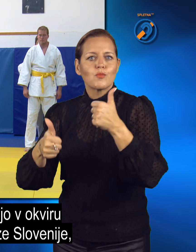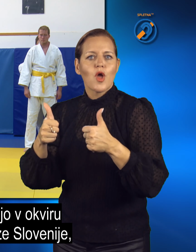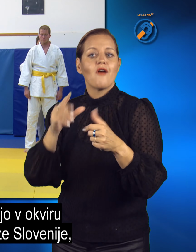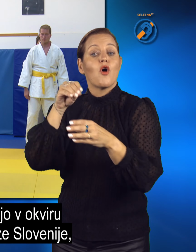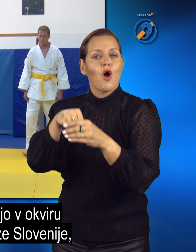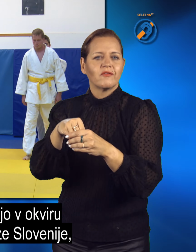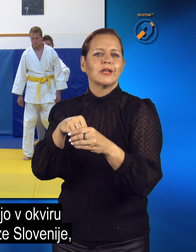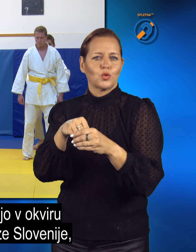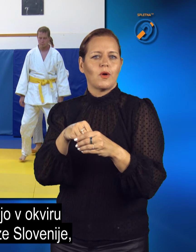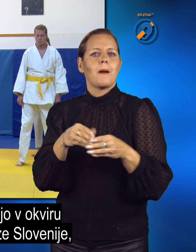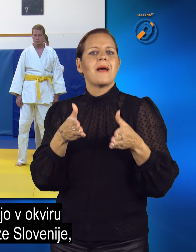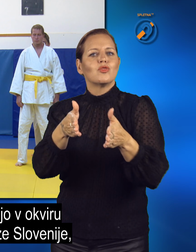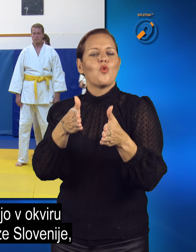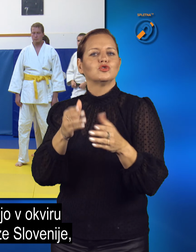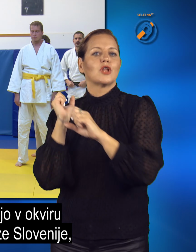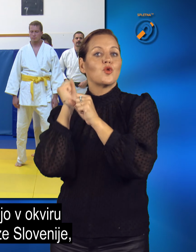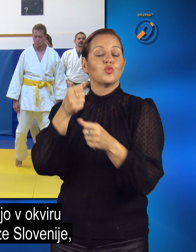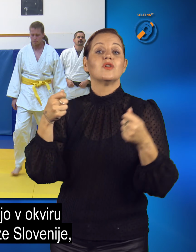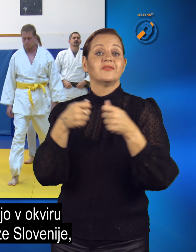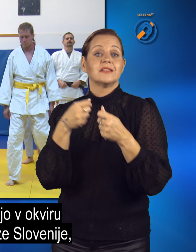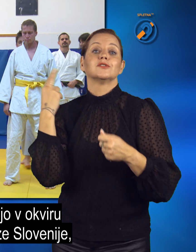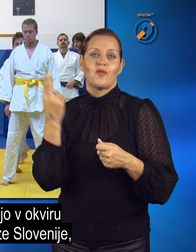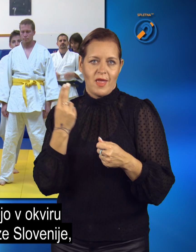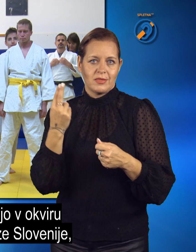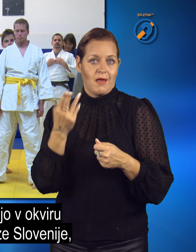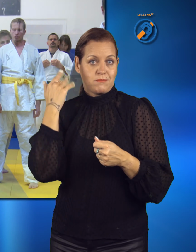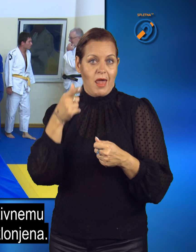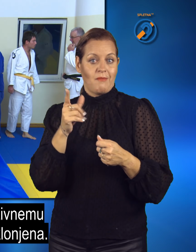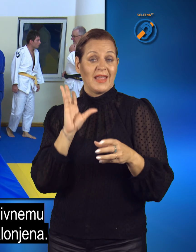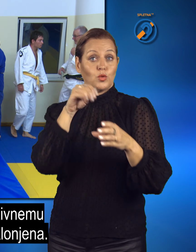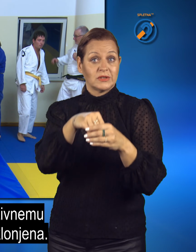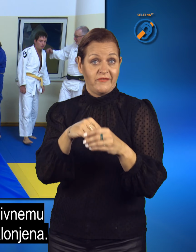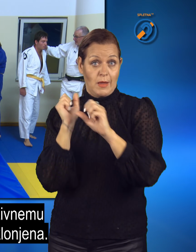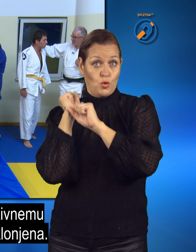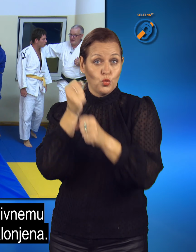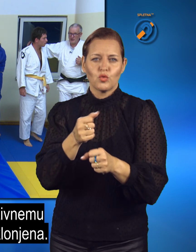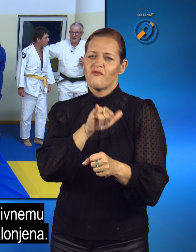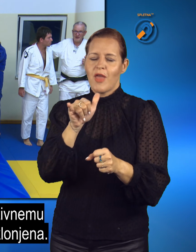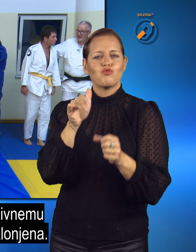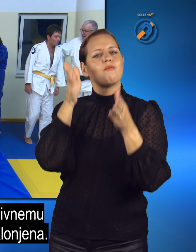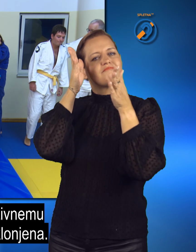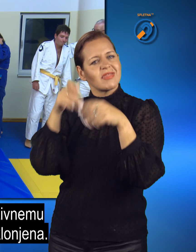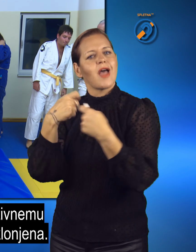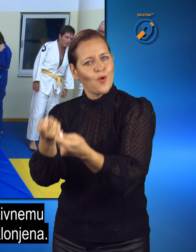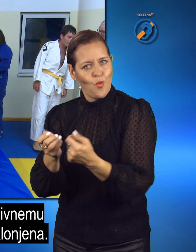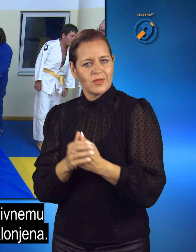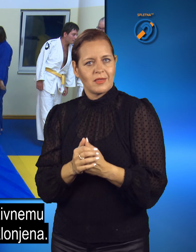v okviru panožne Judo zveze Slovenije, ki je bila inkluzivnemu judu vedno